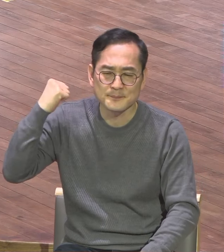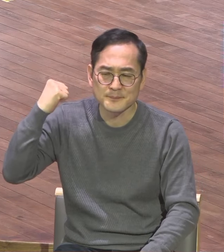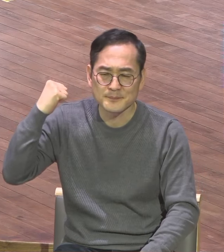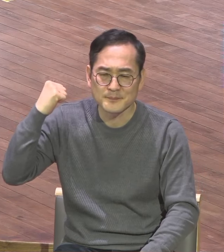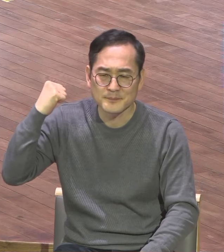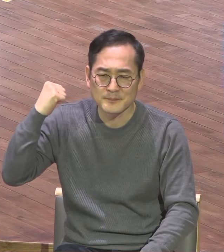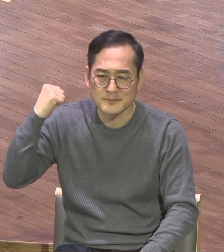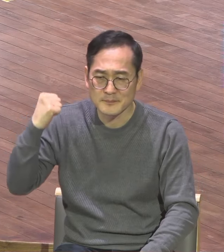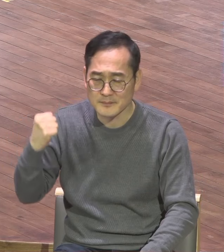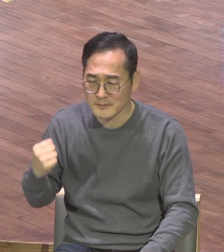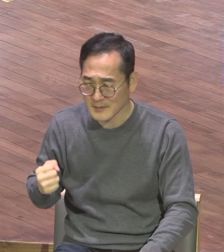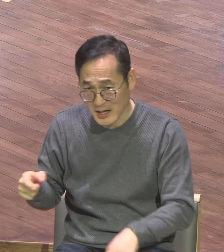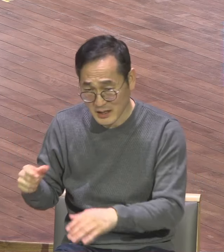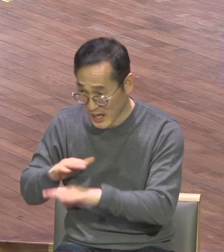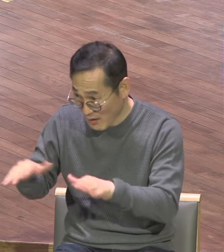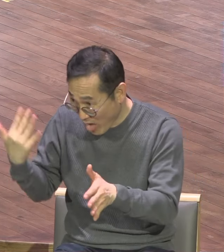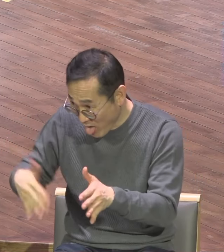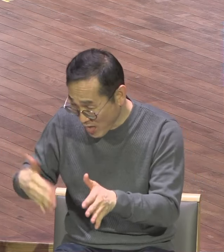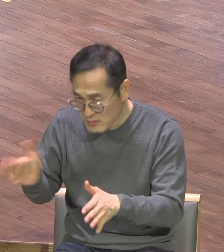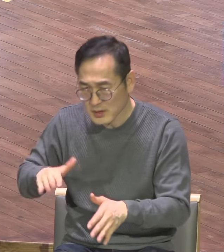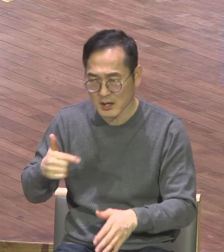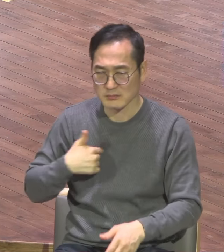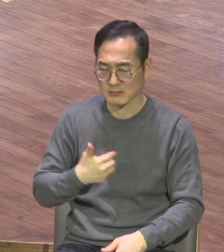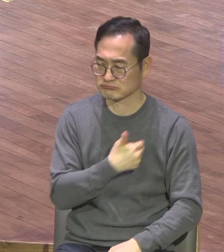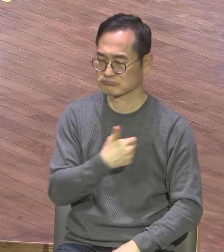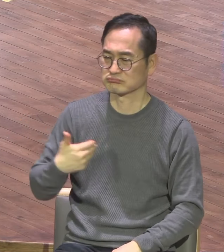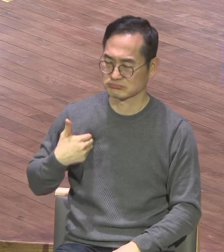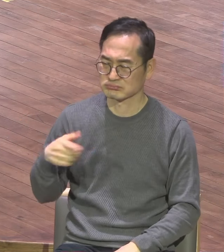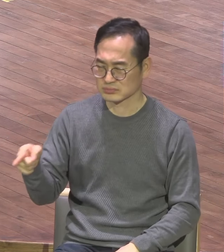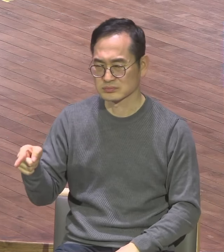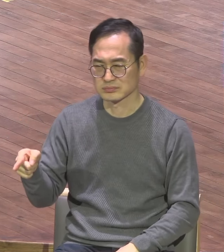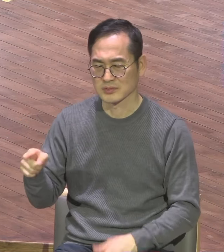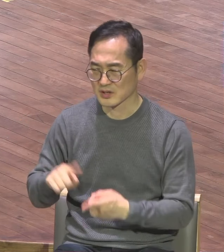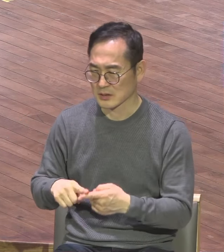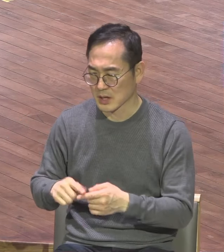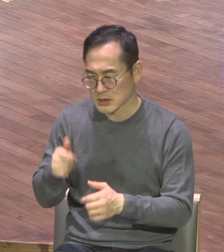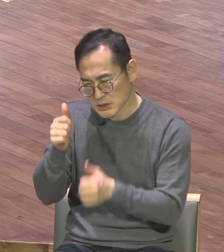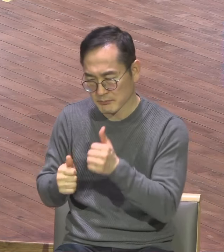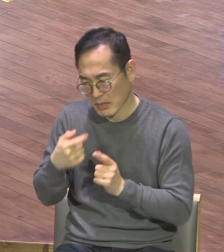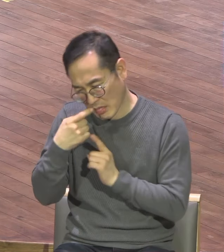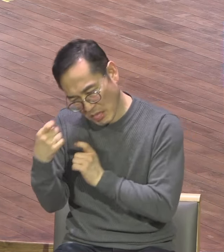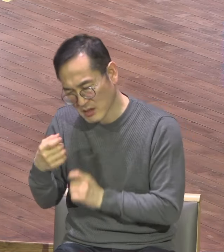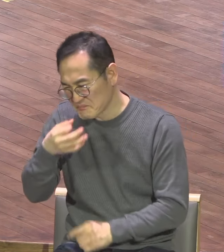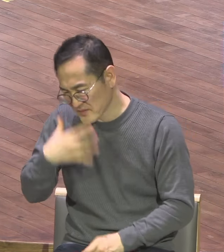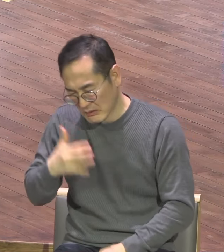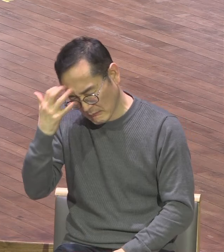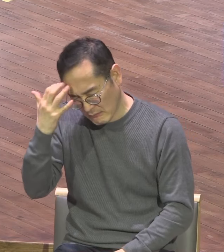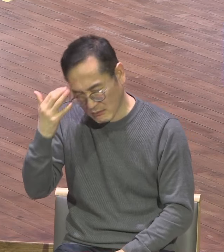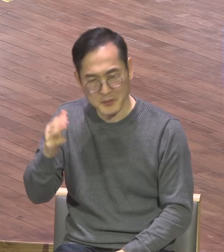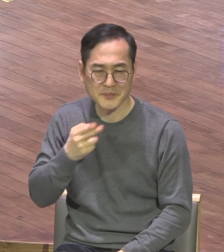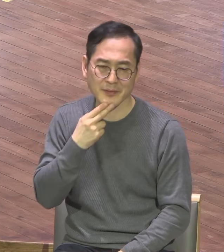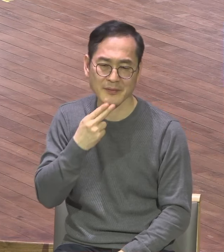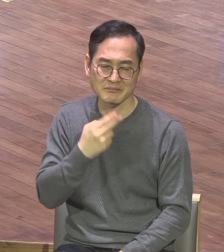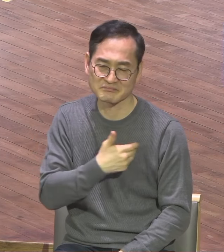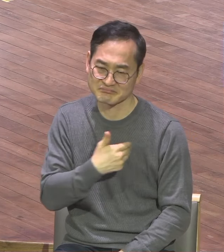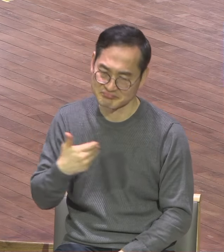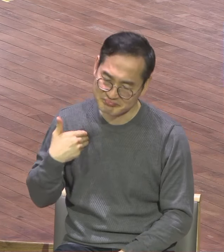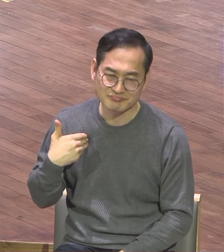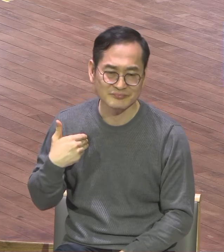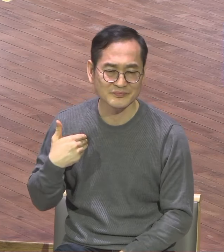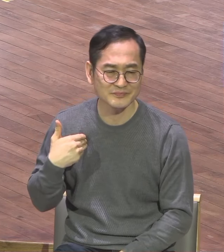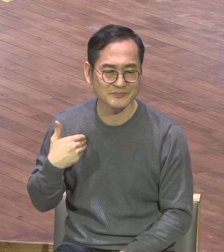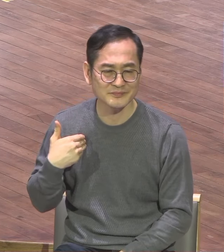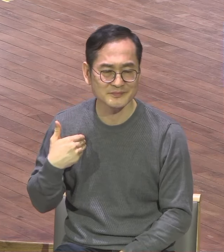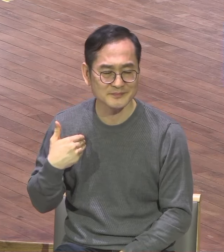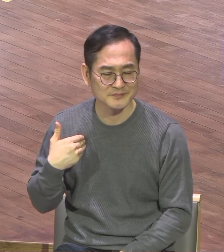대해서 감사하시기 바랍니다. 내가 교회 도저히 신나게 돼 나올 수 없는 그런 환경인데 그런 환경에도 불구하고